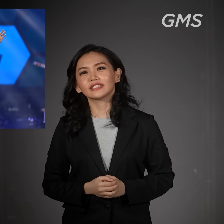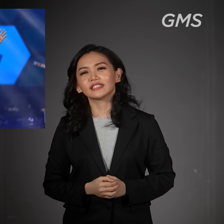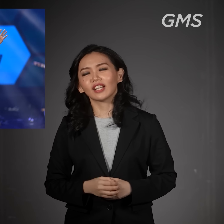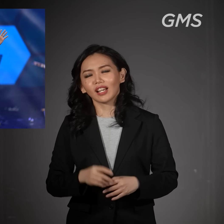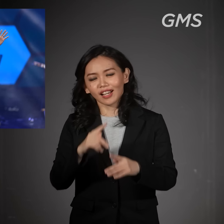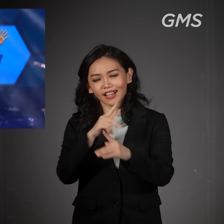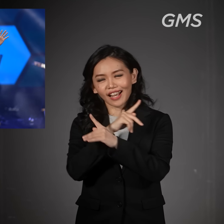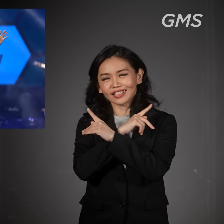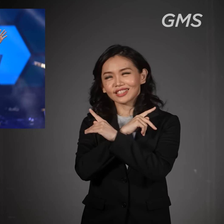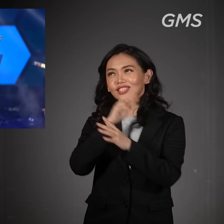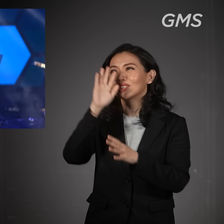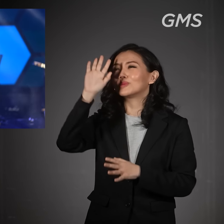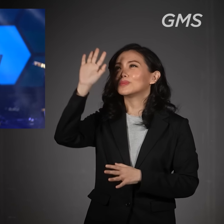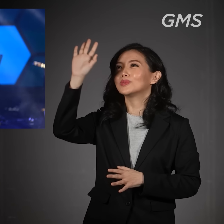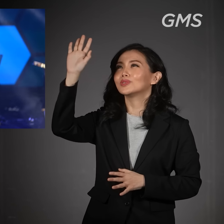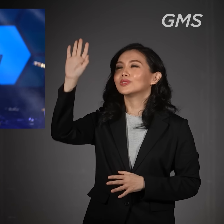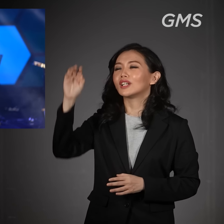kasih